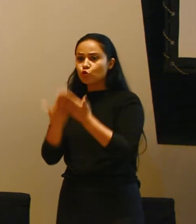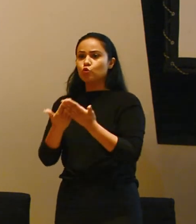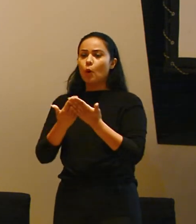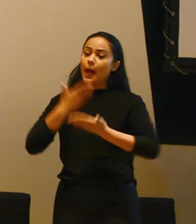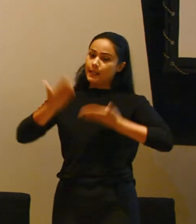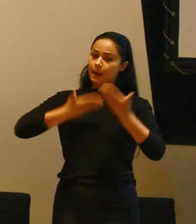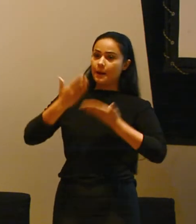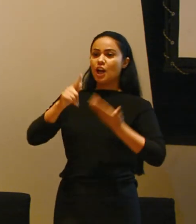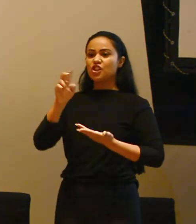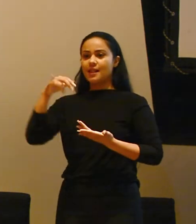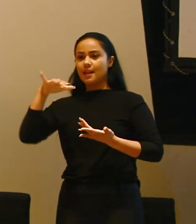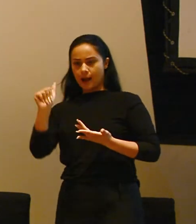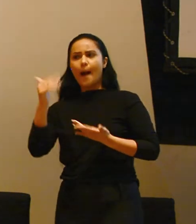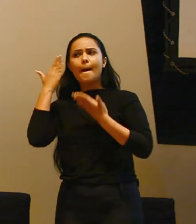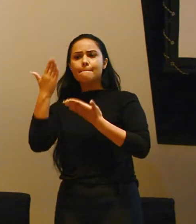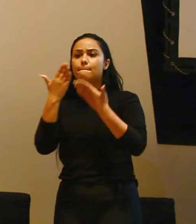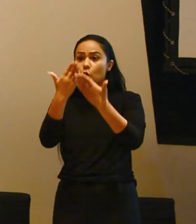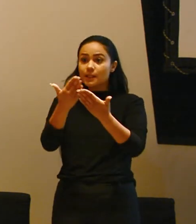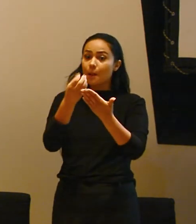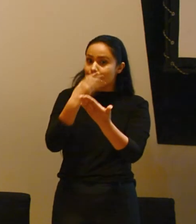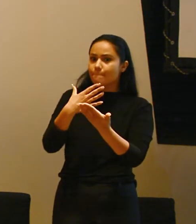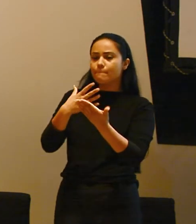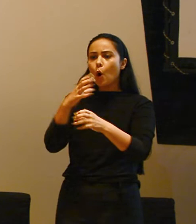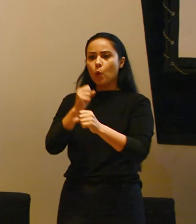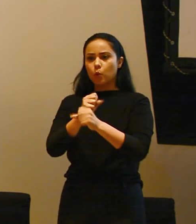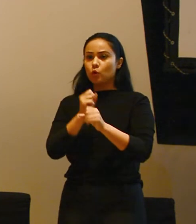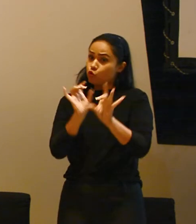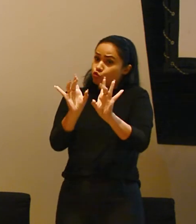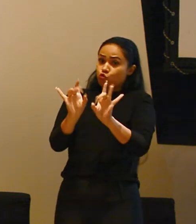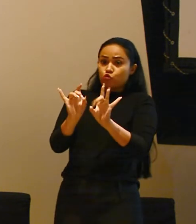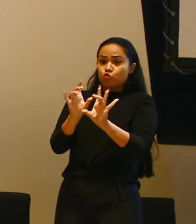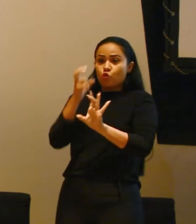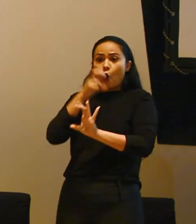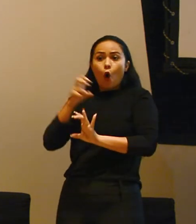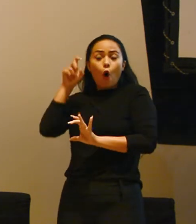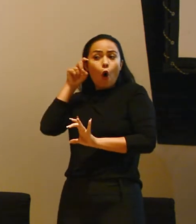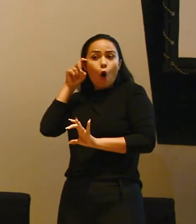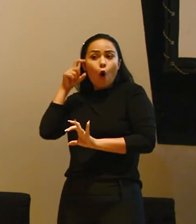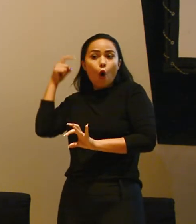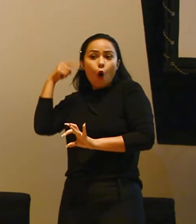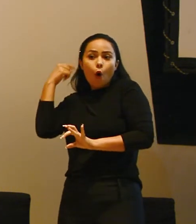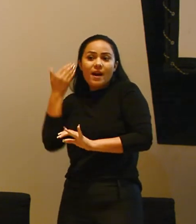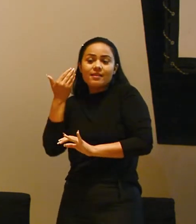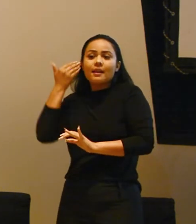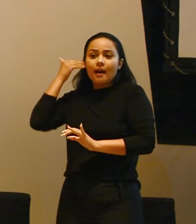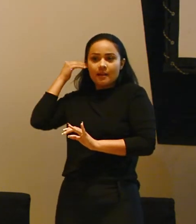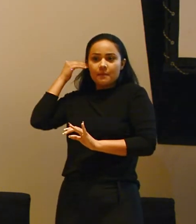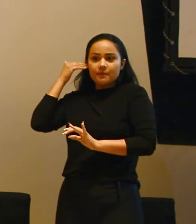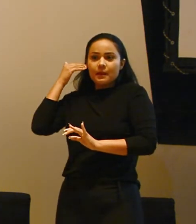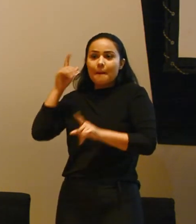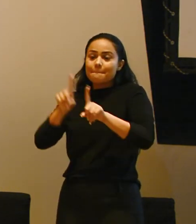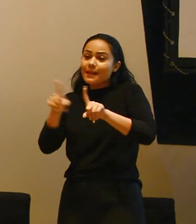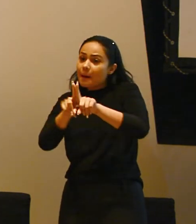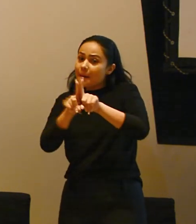com terapia gênica mostrando bons resultados, e não só para a orelha interna, mas também como para a visão. Isso